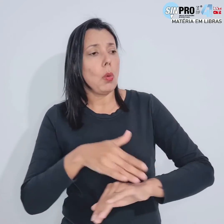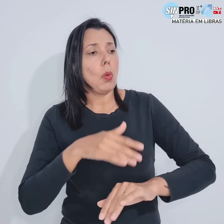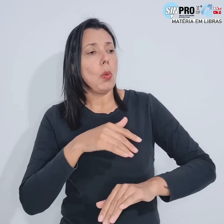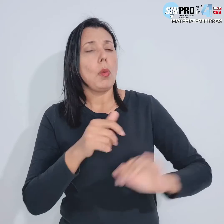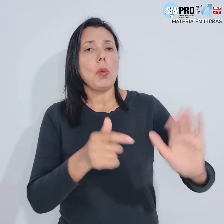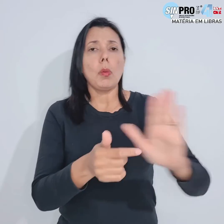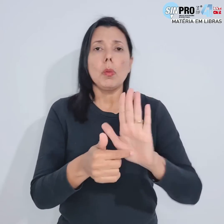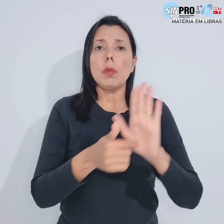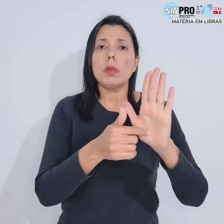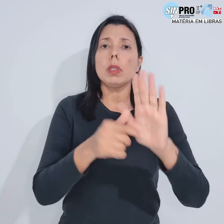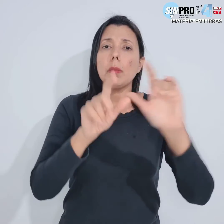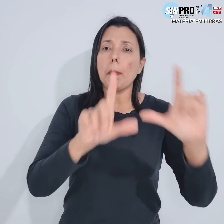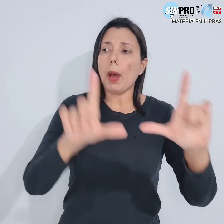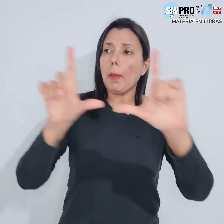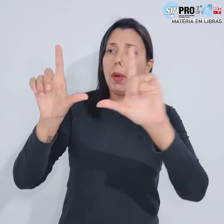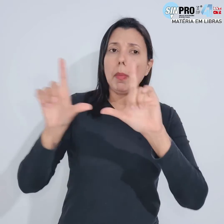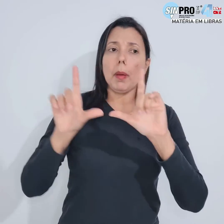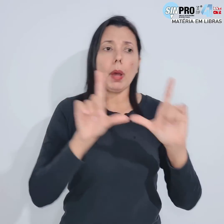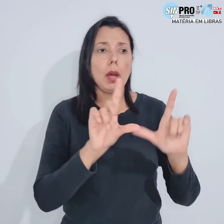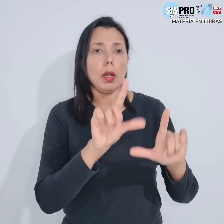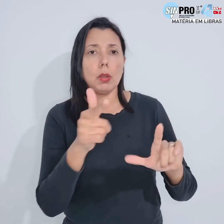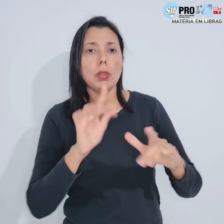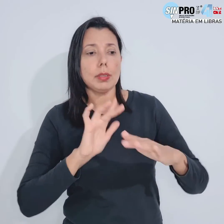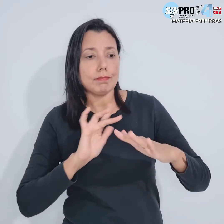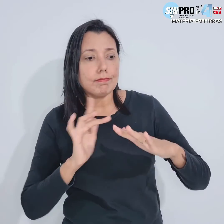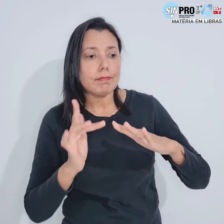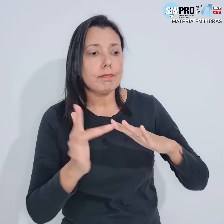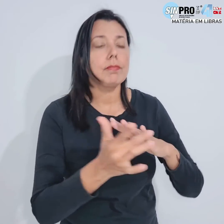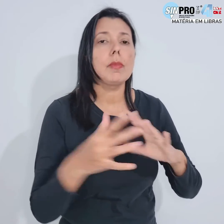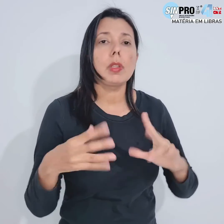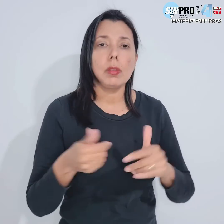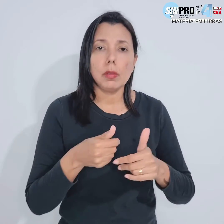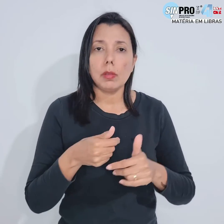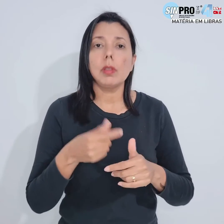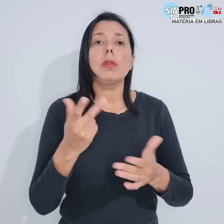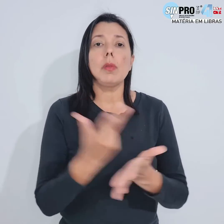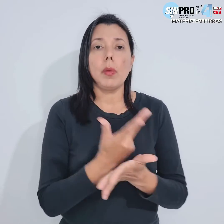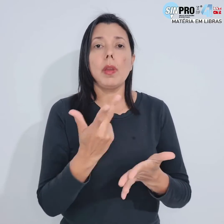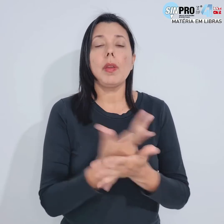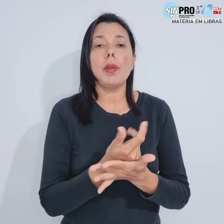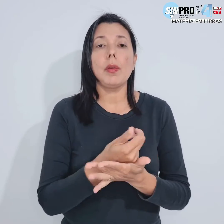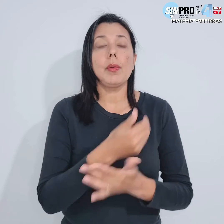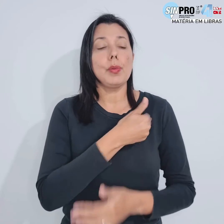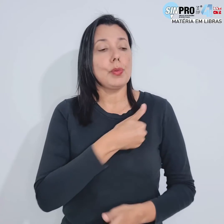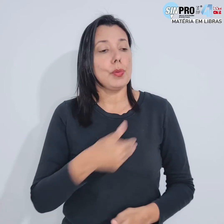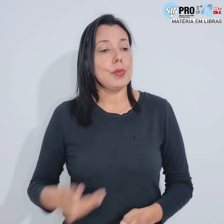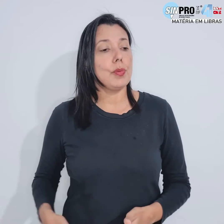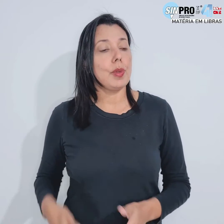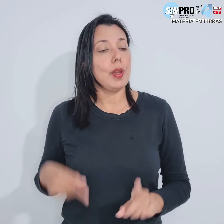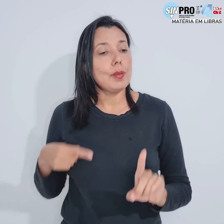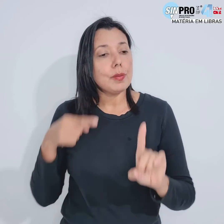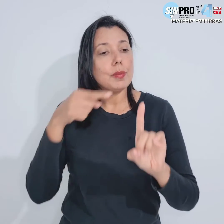e estampado em outdoor e outras mídias, toda a falácia do governo com objetivo